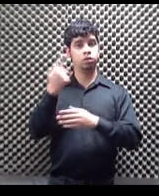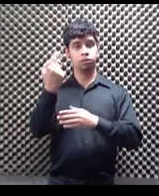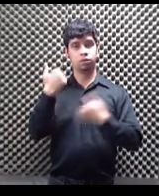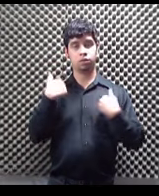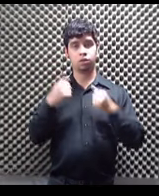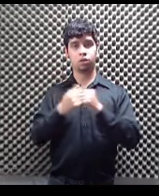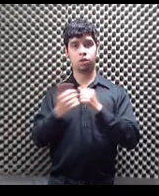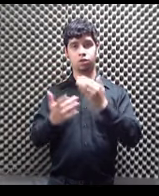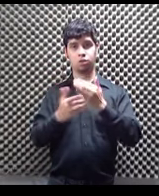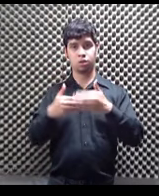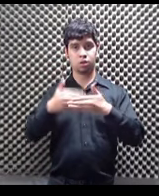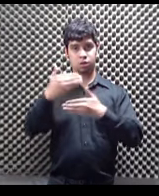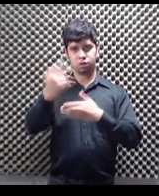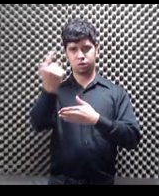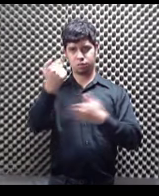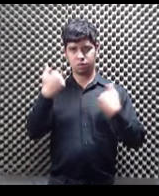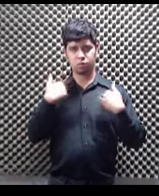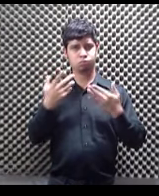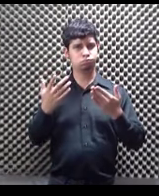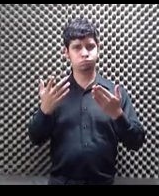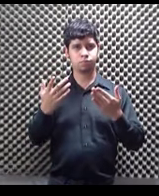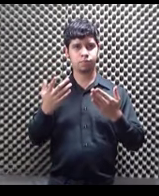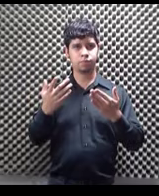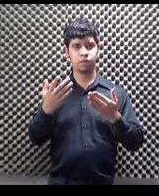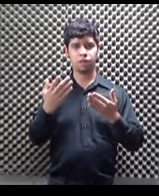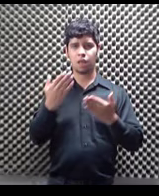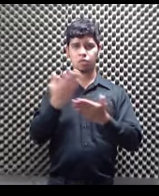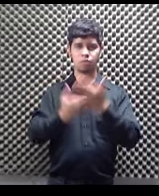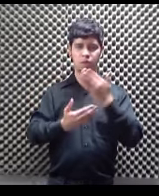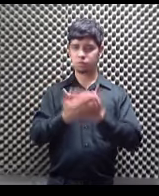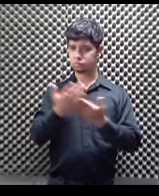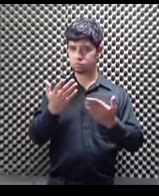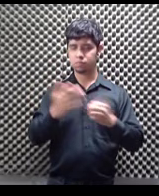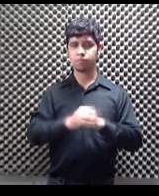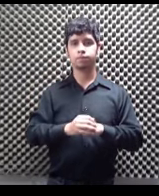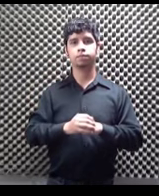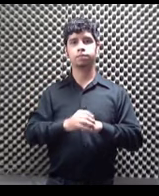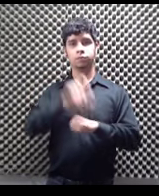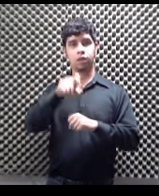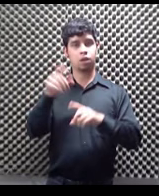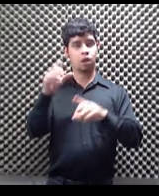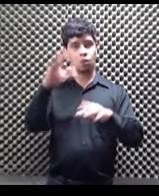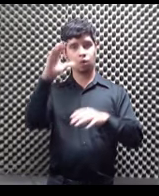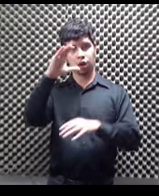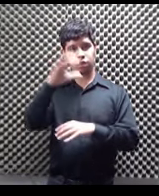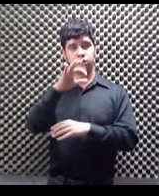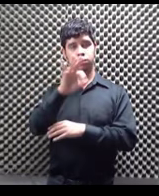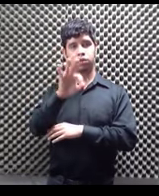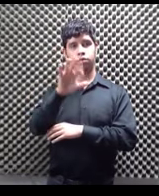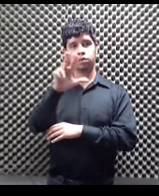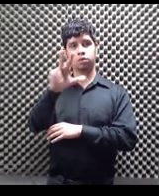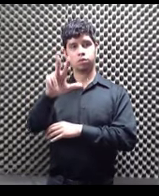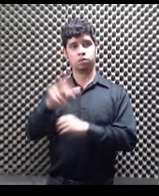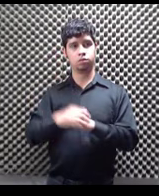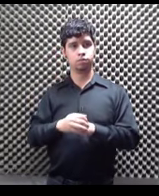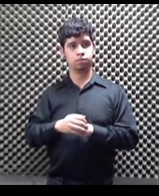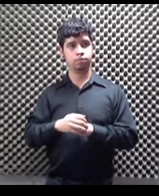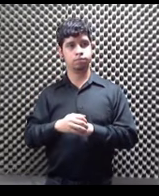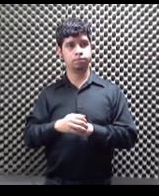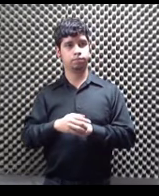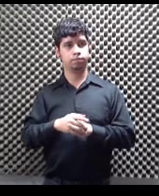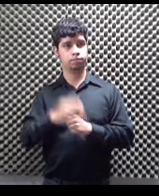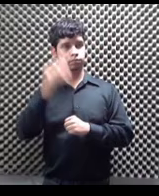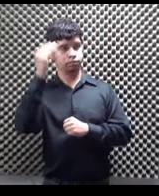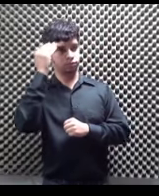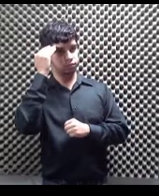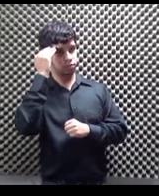adelante, podemos tener acceso a la tecnología en la palma de tu mano. Exacto, y tienes que buscar 1953. Oye, pero yo no sabía eso. Yo